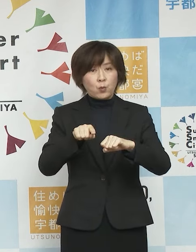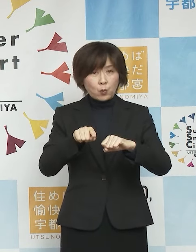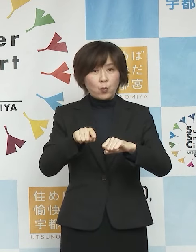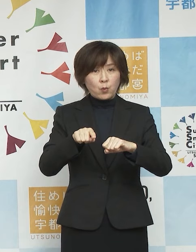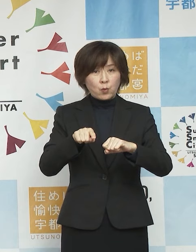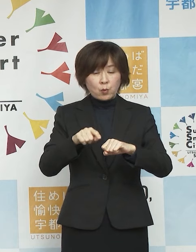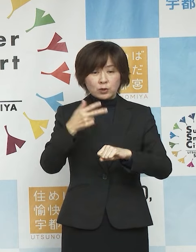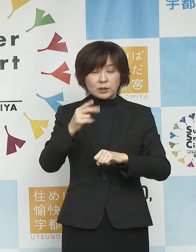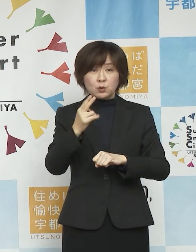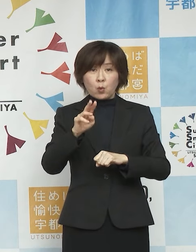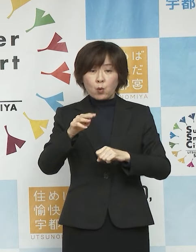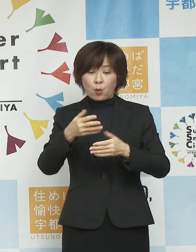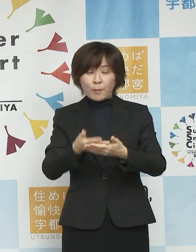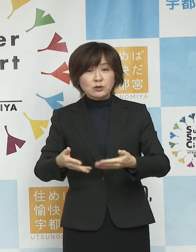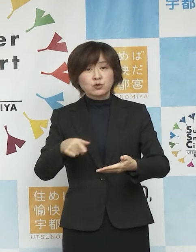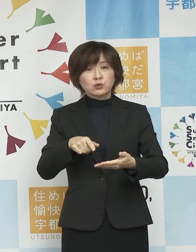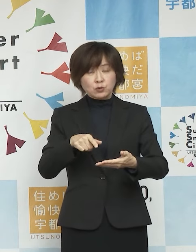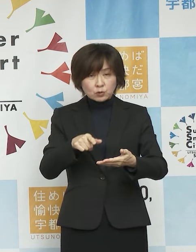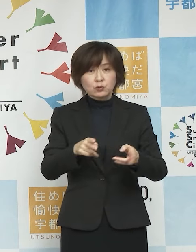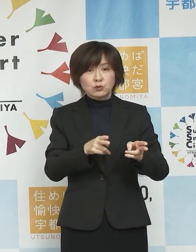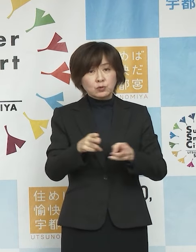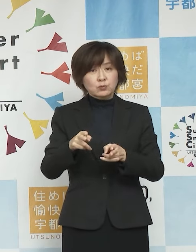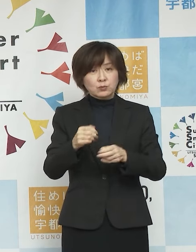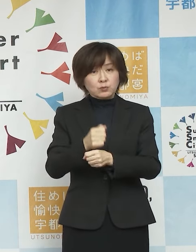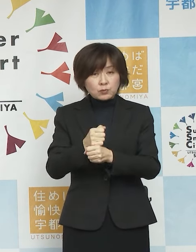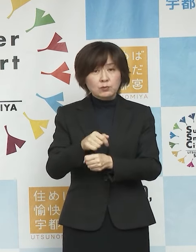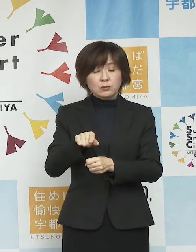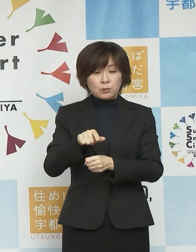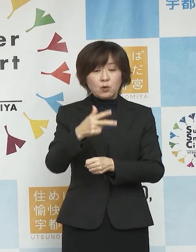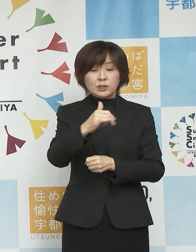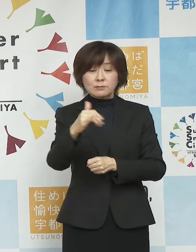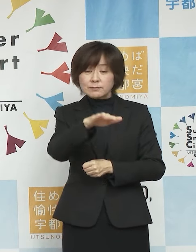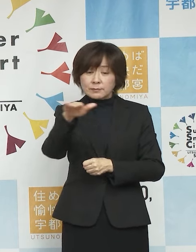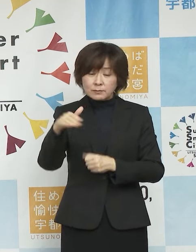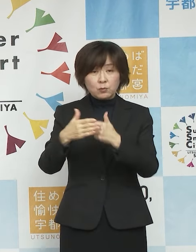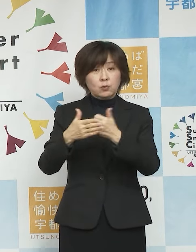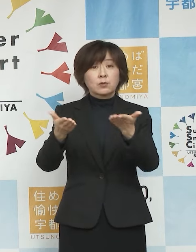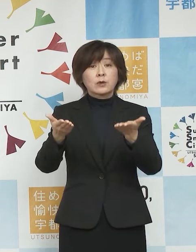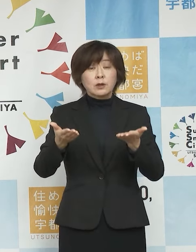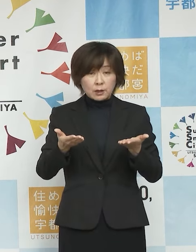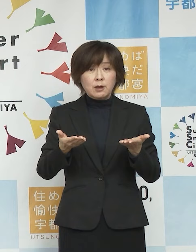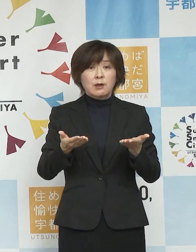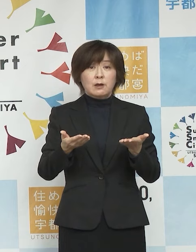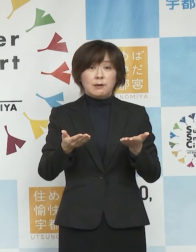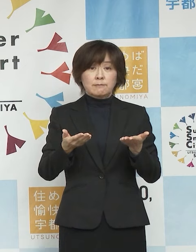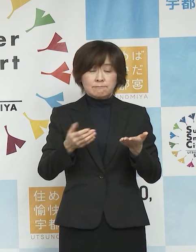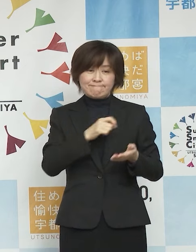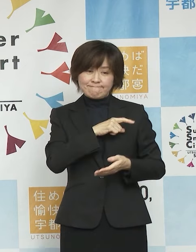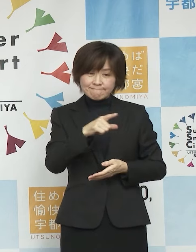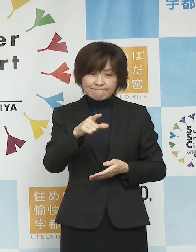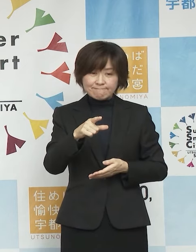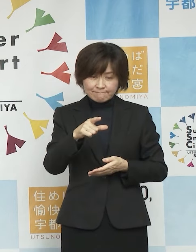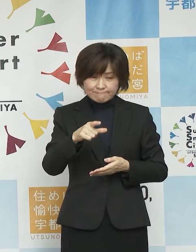ス等の設置とか、そういったものも市民の皆様方のご協力をいただいて、積極的